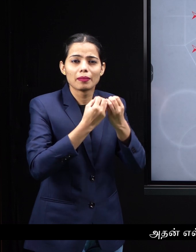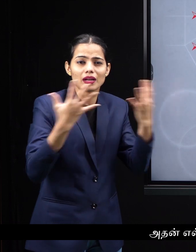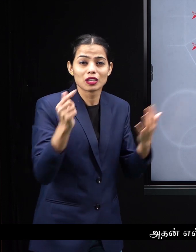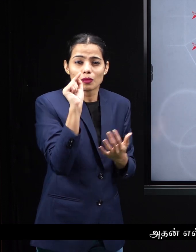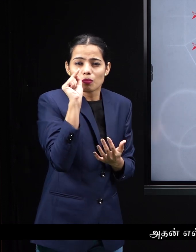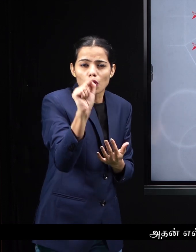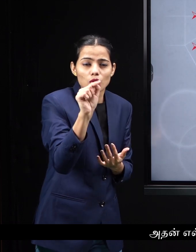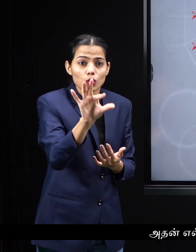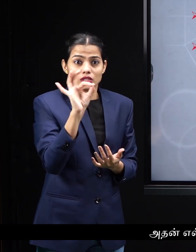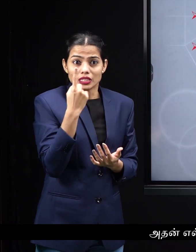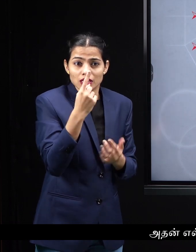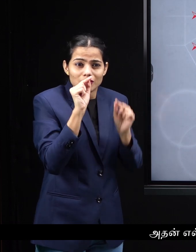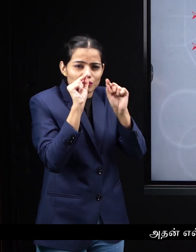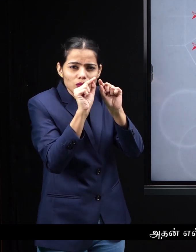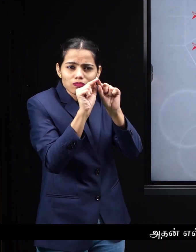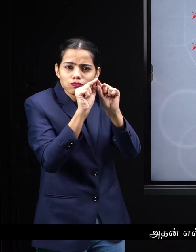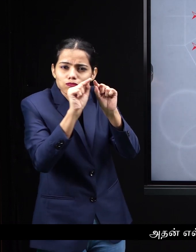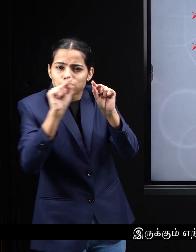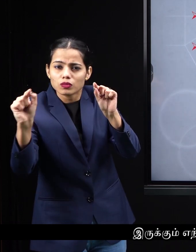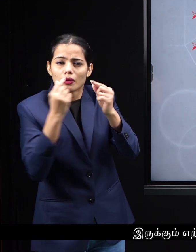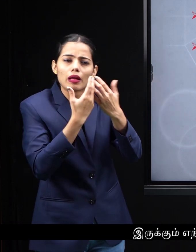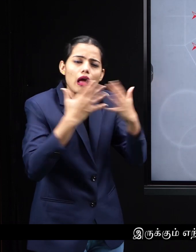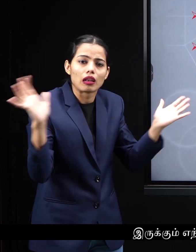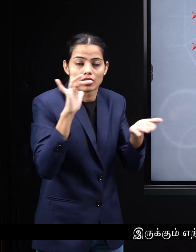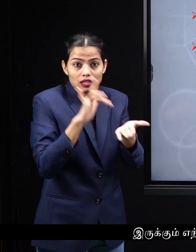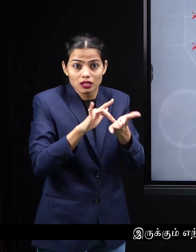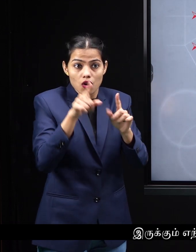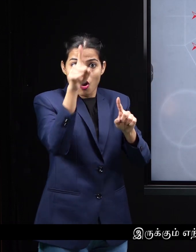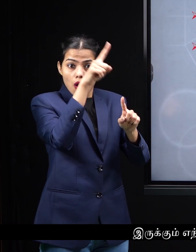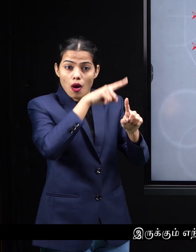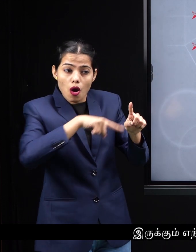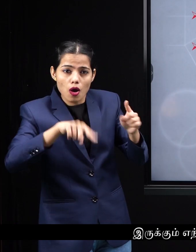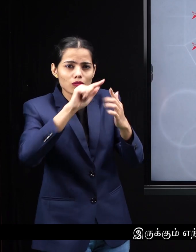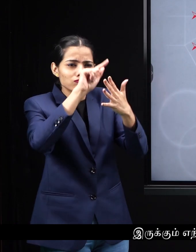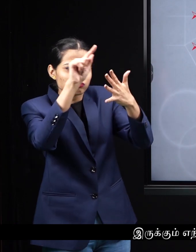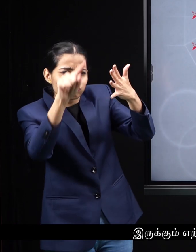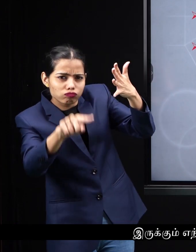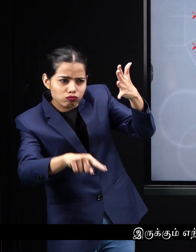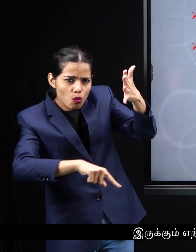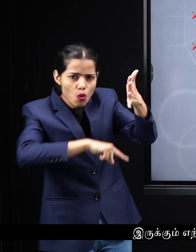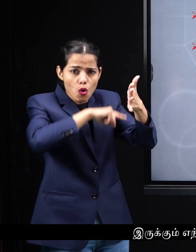அதன் எல்லையில் இருந்து எங்கிருந்தும் சமதூரத்தில் இருக்கும் எந்த புள்ளியும் வட்டத்தின் மையம் எனப்படும்.